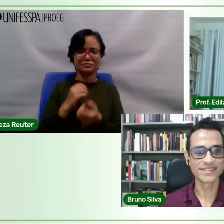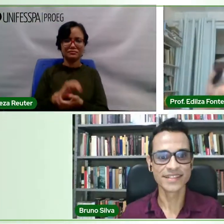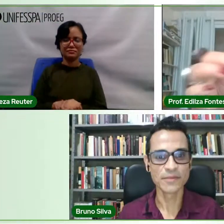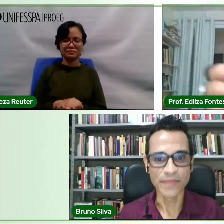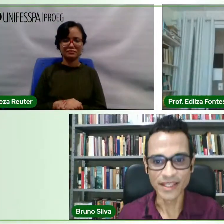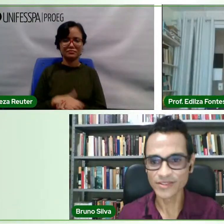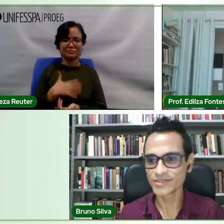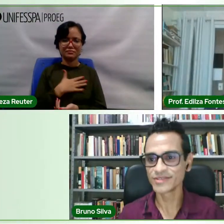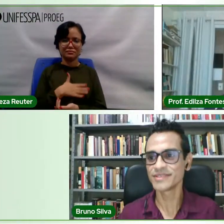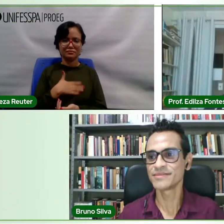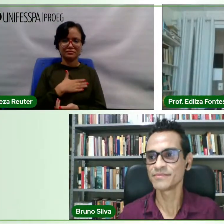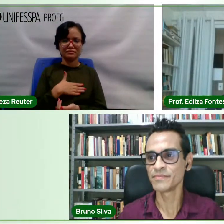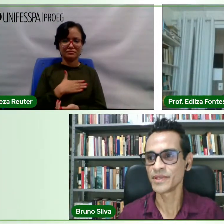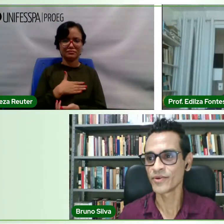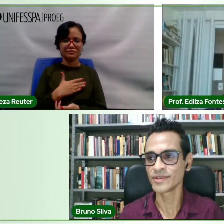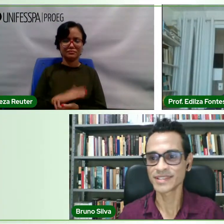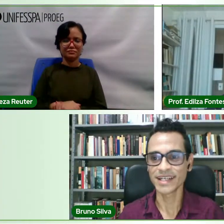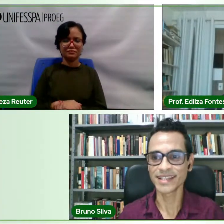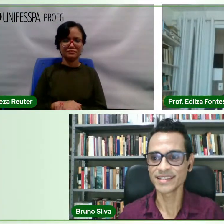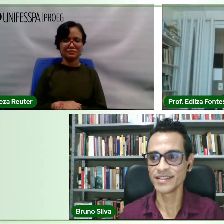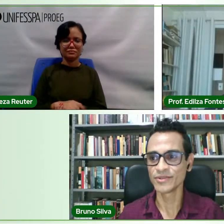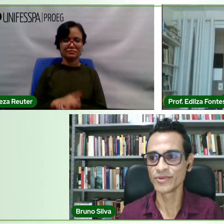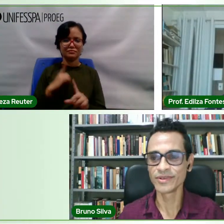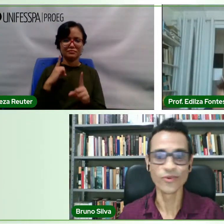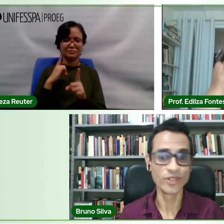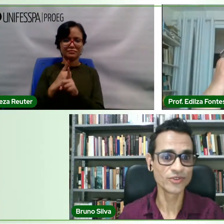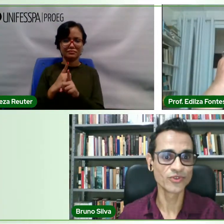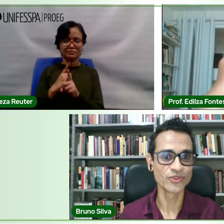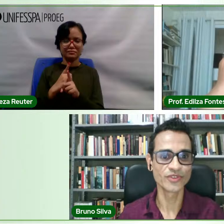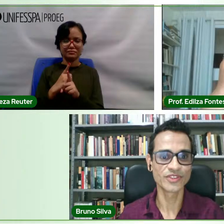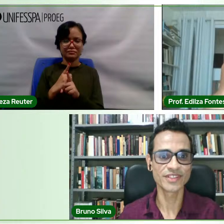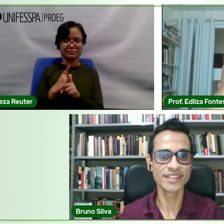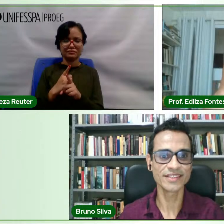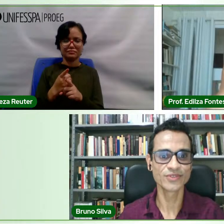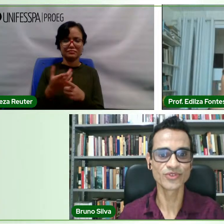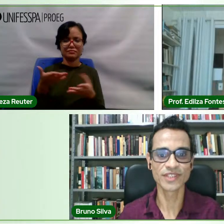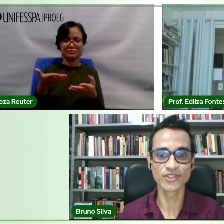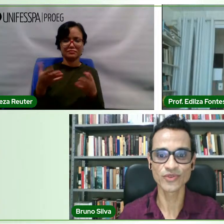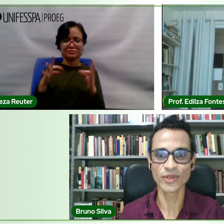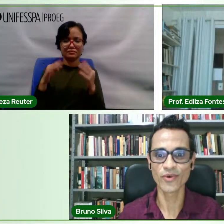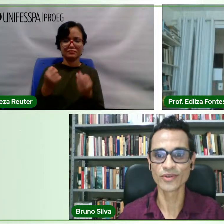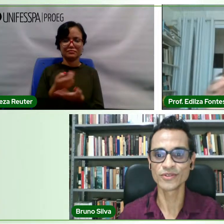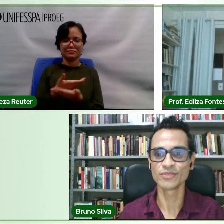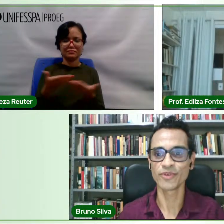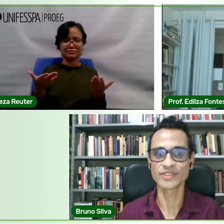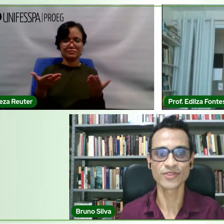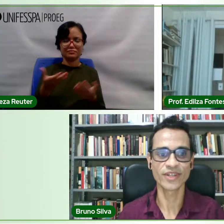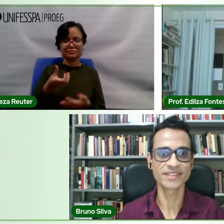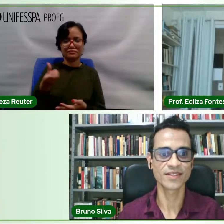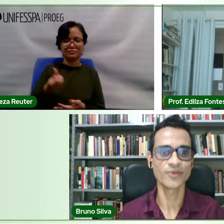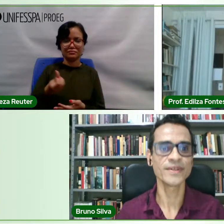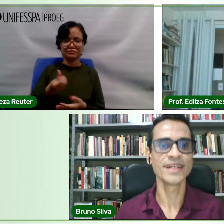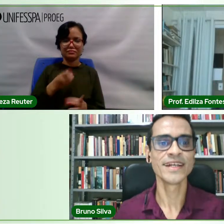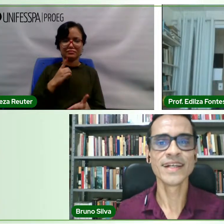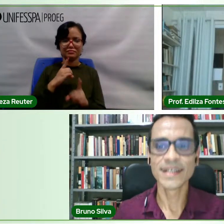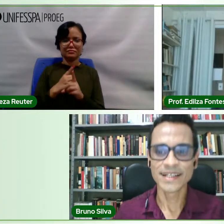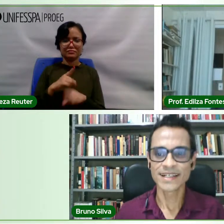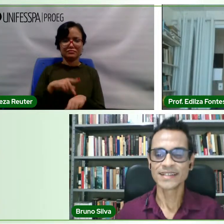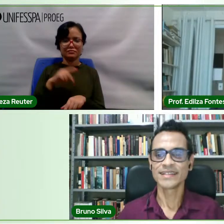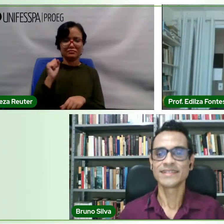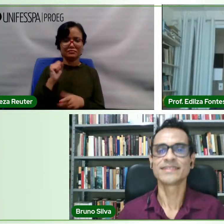um prazer imenso me encontrar aqui hoje com todos vocês, no sexto encontro de pós-graduação